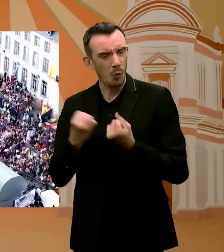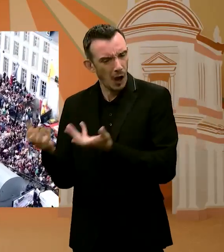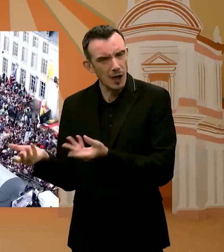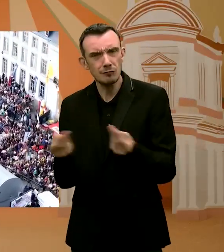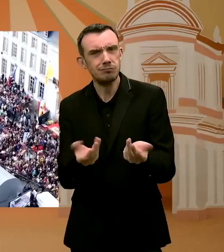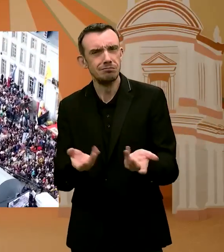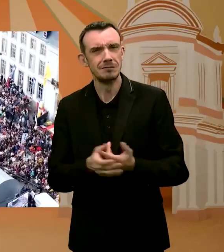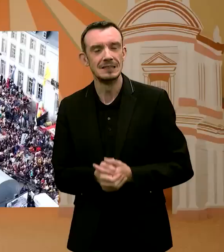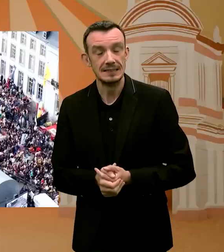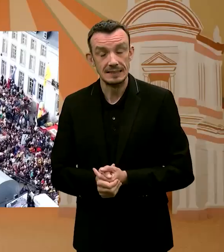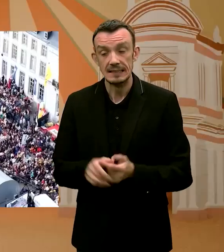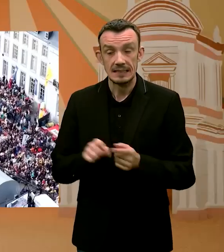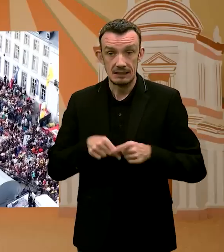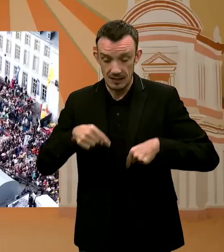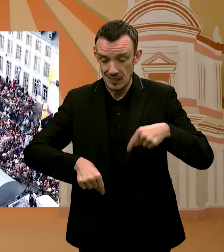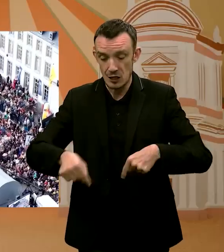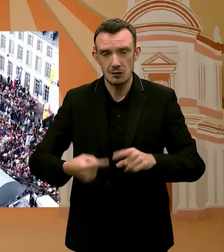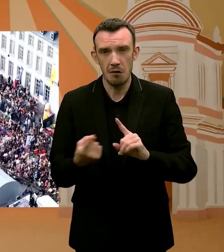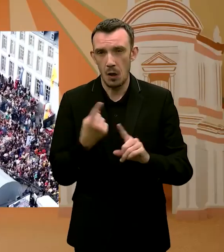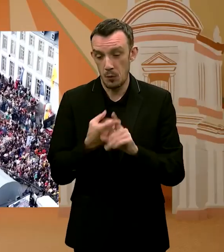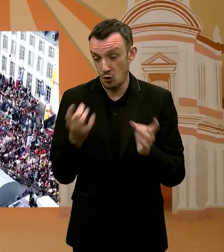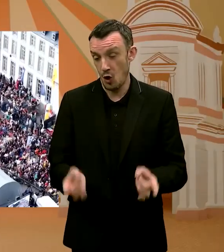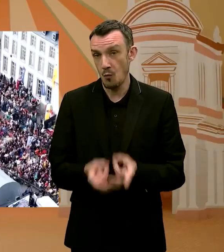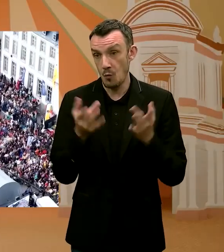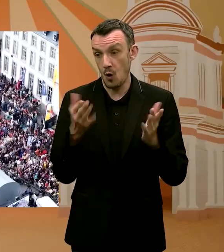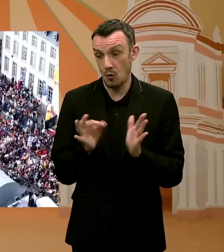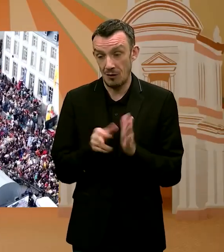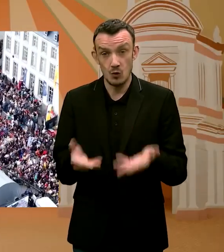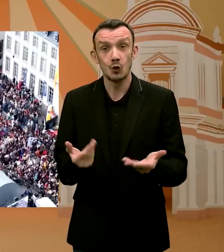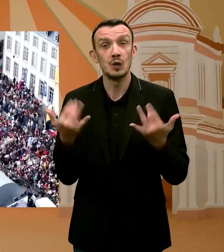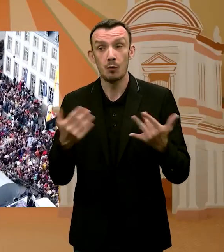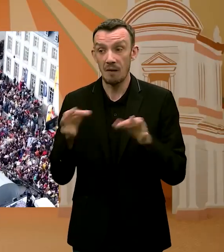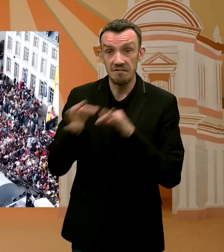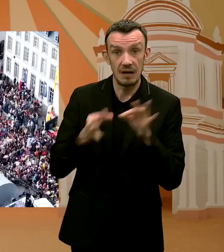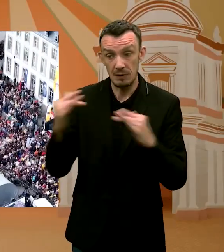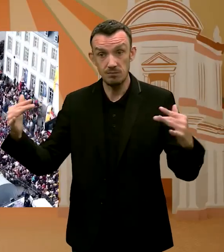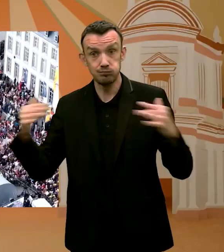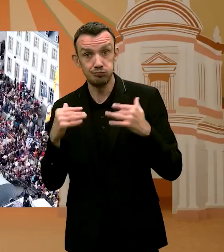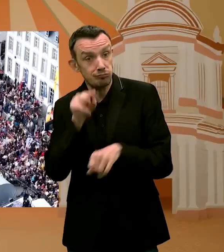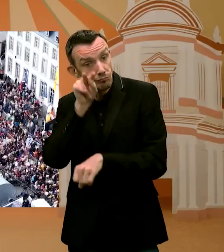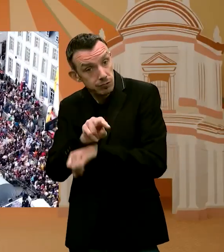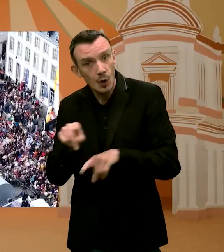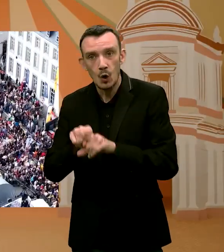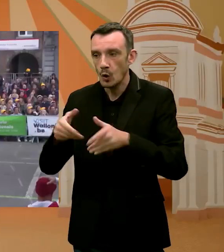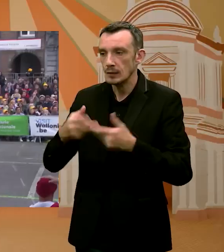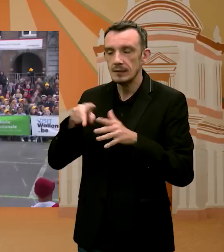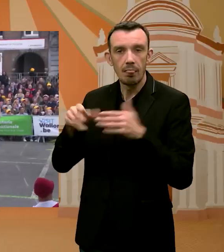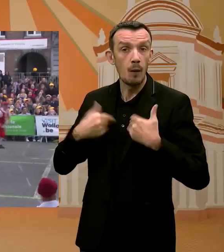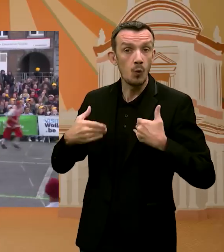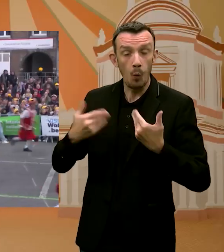moment important. Ben oui, tous leurs amis, toute la famille est là aussi. Il y a le public namurois. Mais c'est vraiment le moment le plus important de